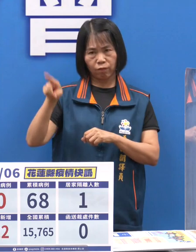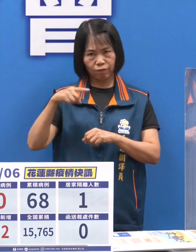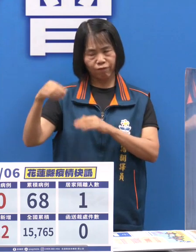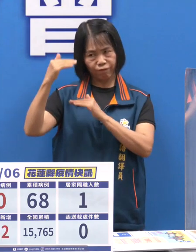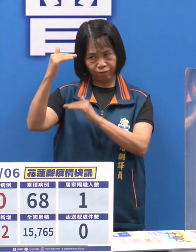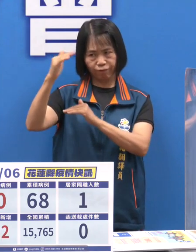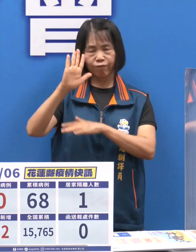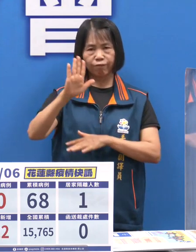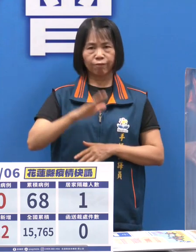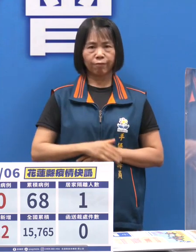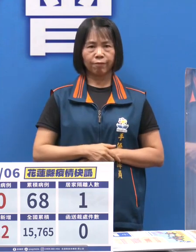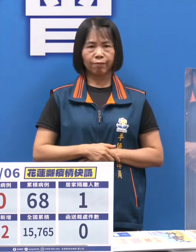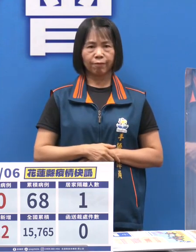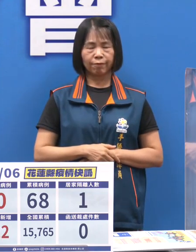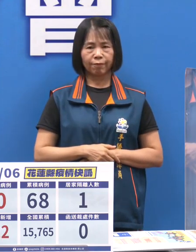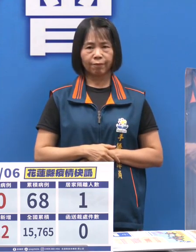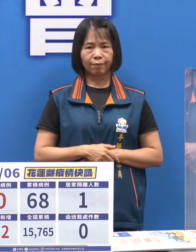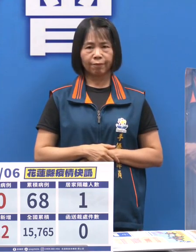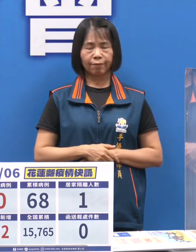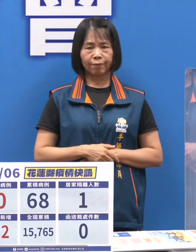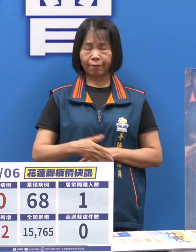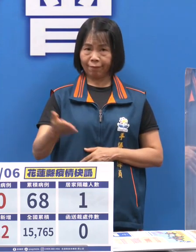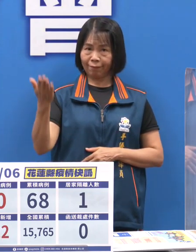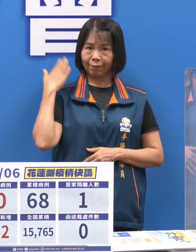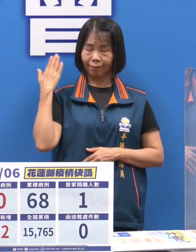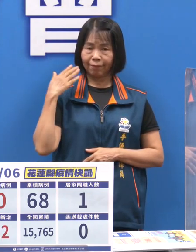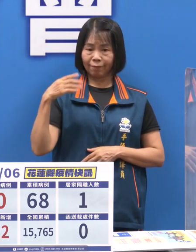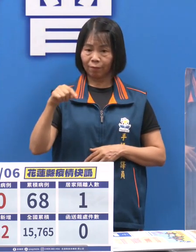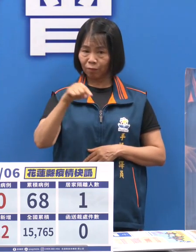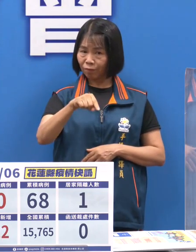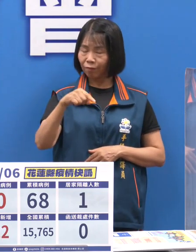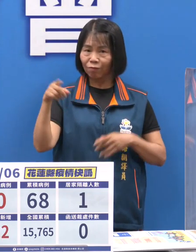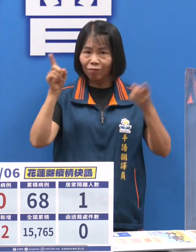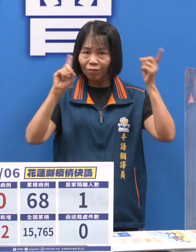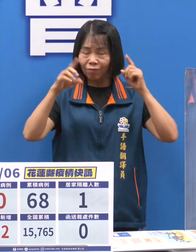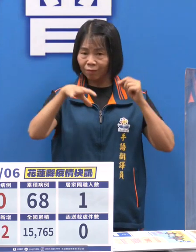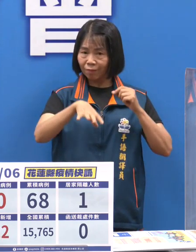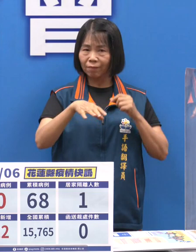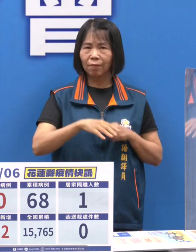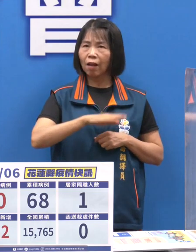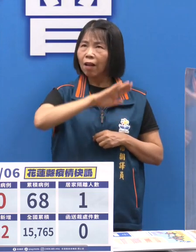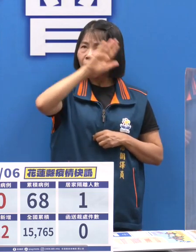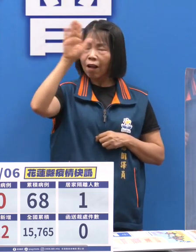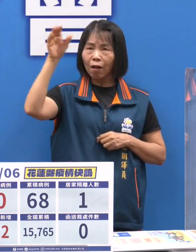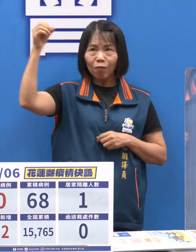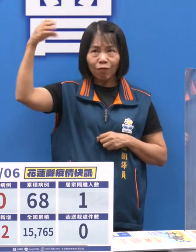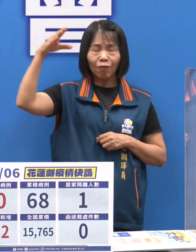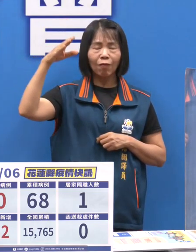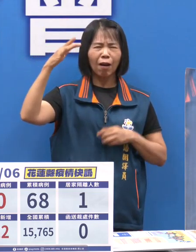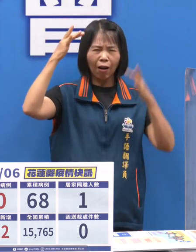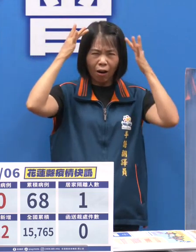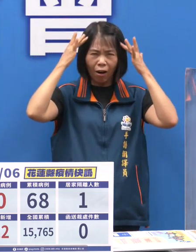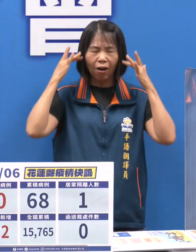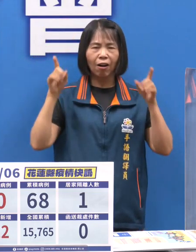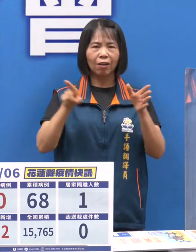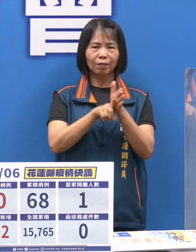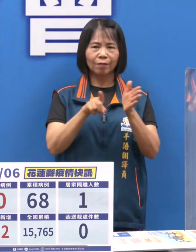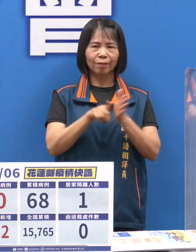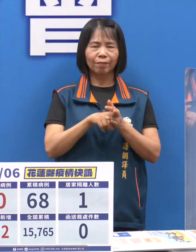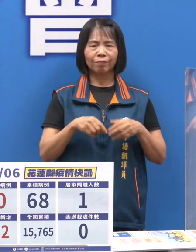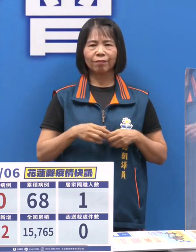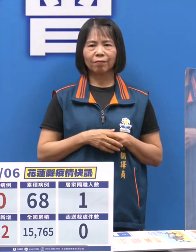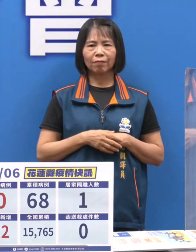限。据了解，过去这个地区在天气好、非常热门时段，都